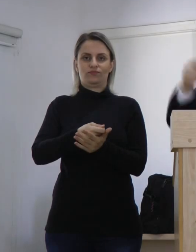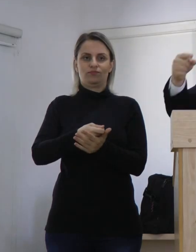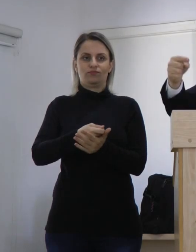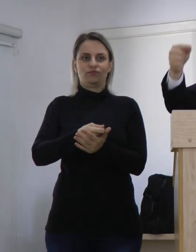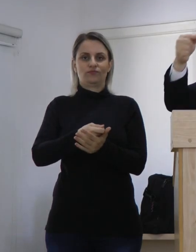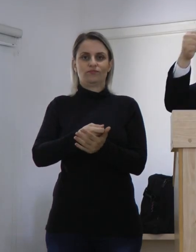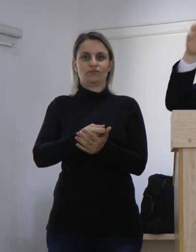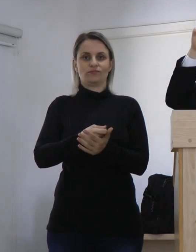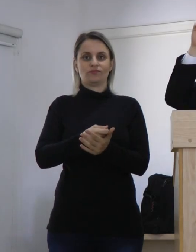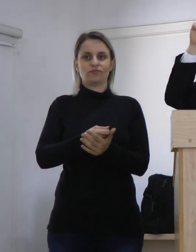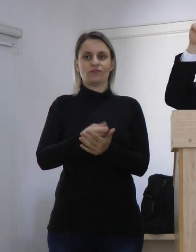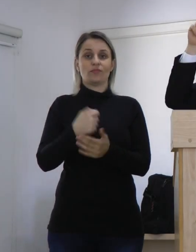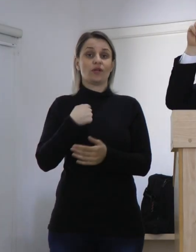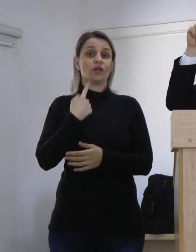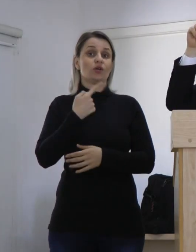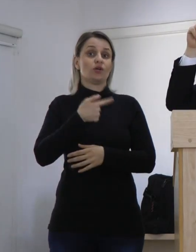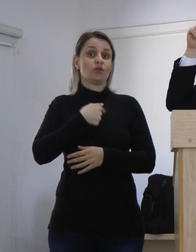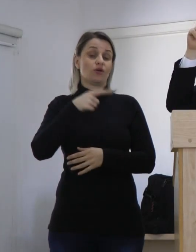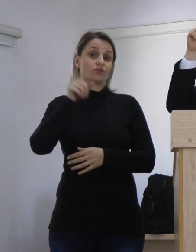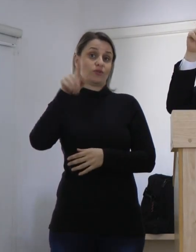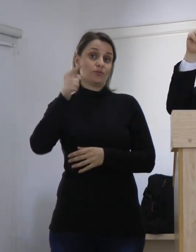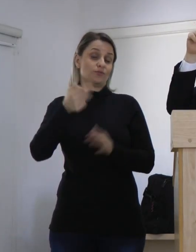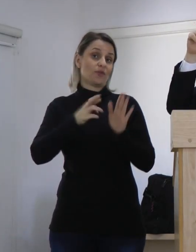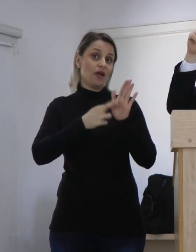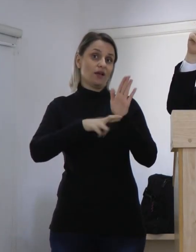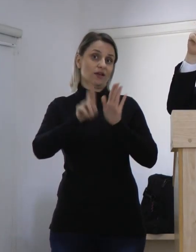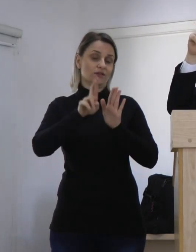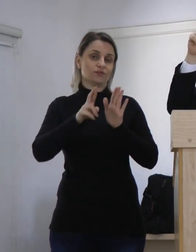E nós somos a religião, entre aspas,